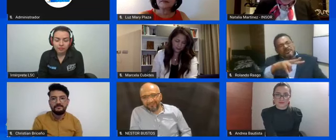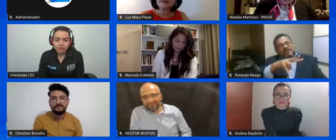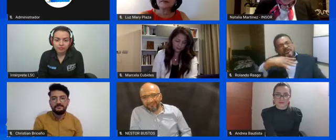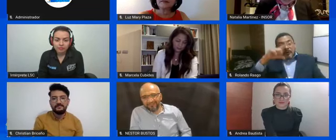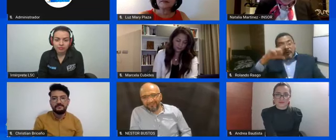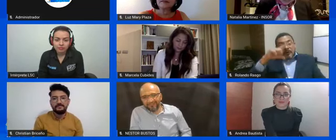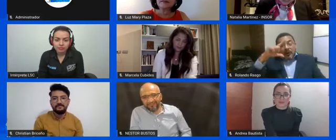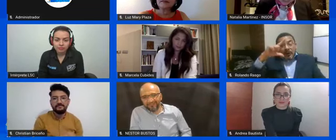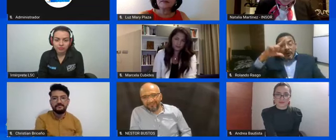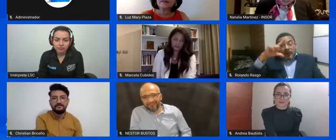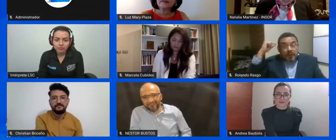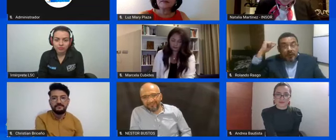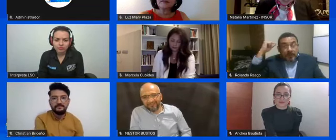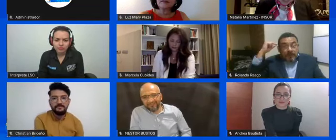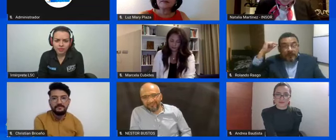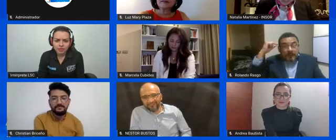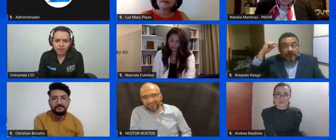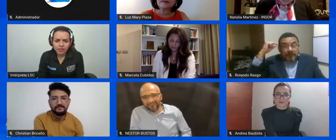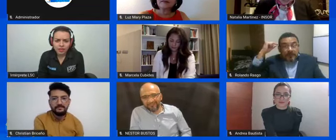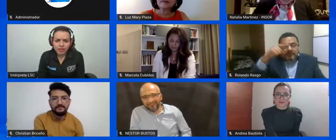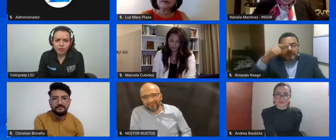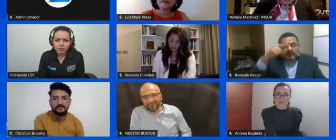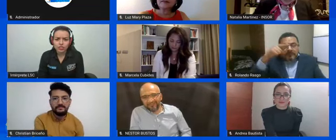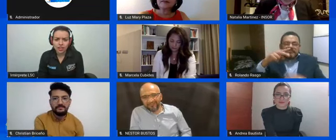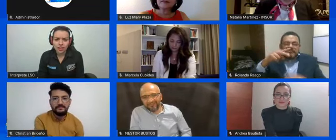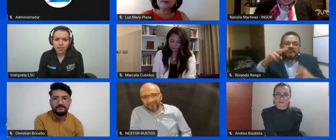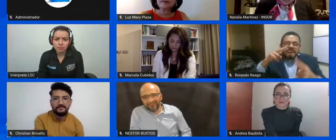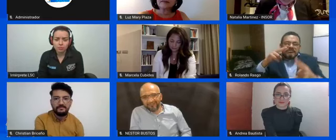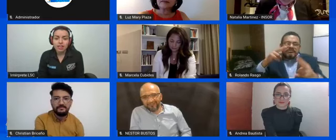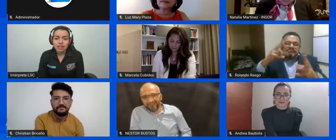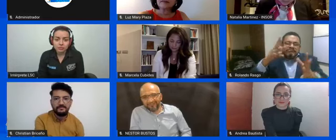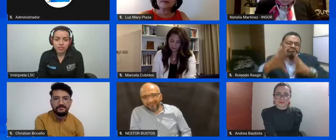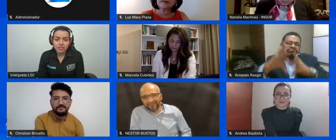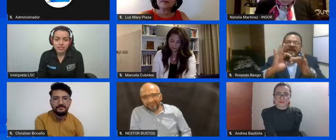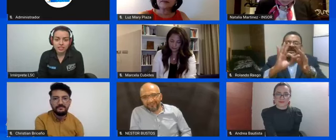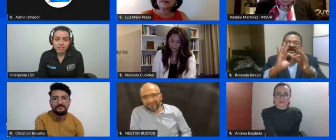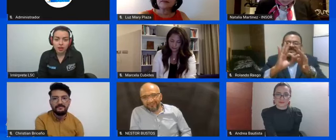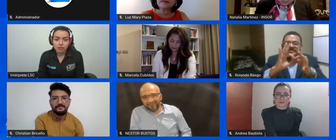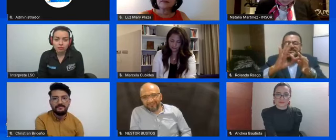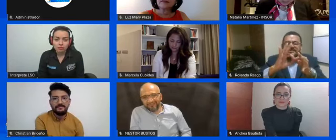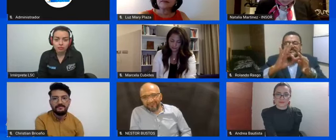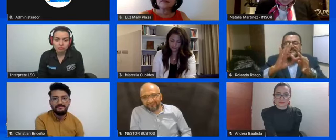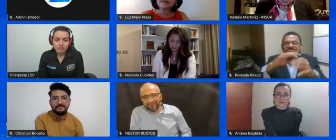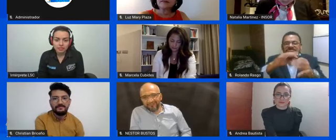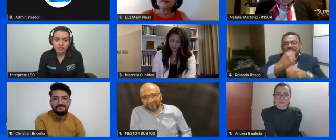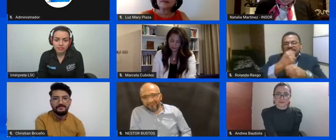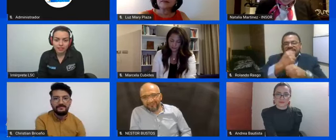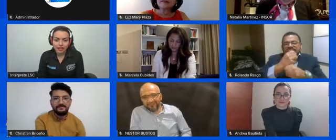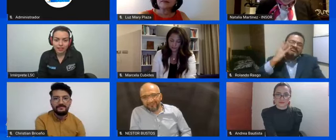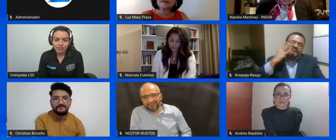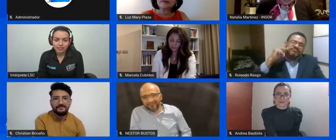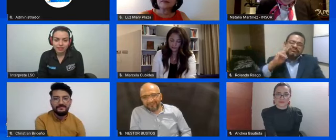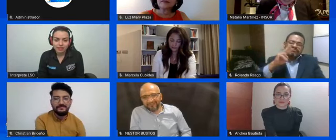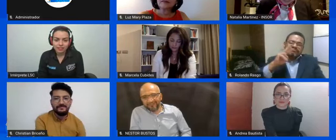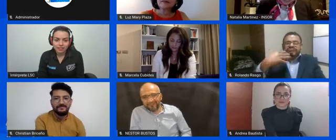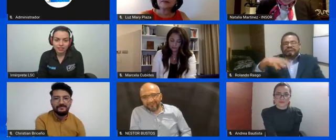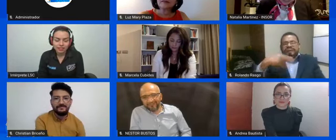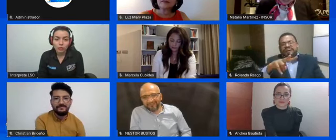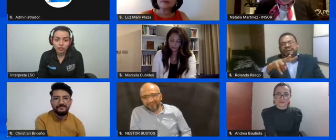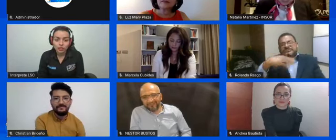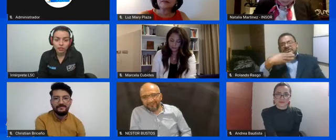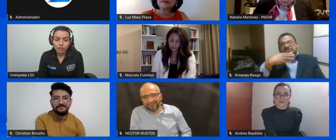La comunidad sorda, pues digamos que estaban pues de acuerdo con esa decisión